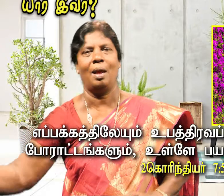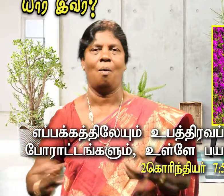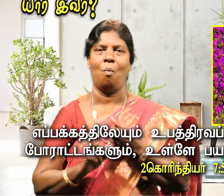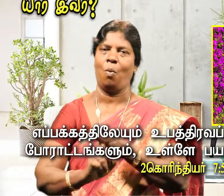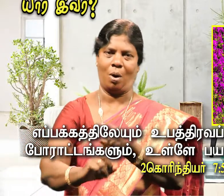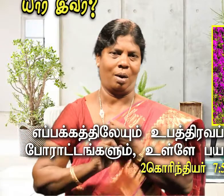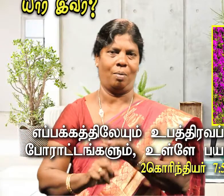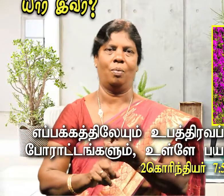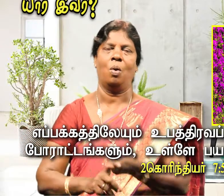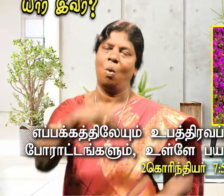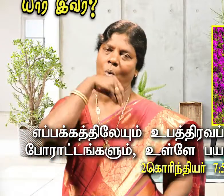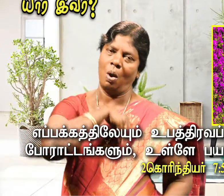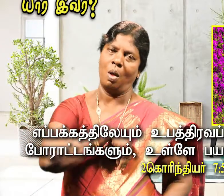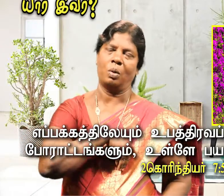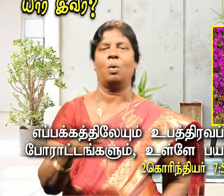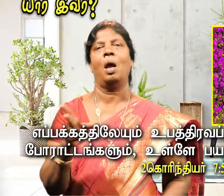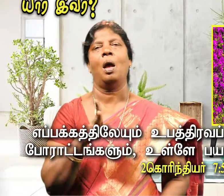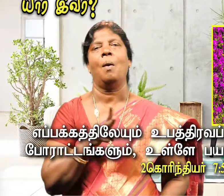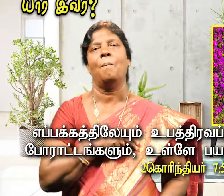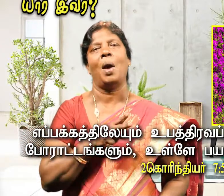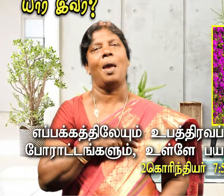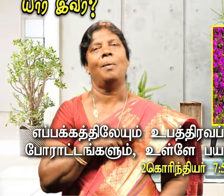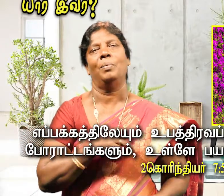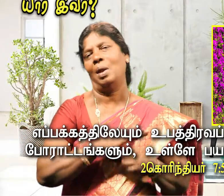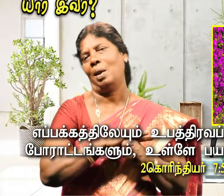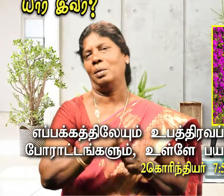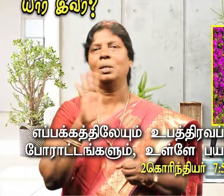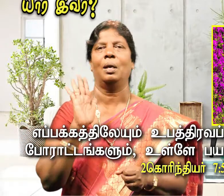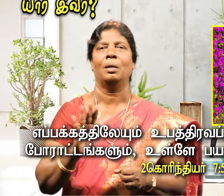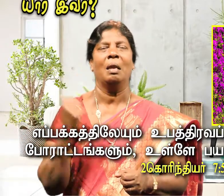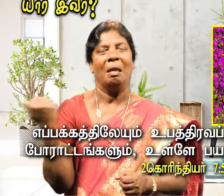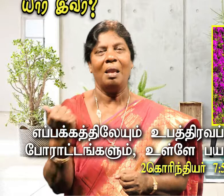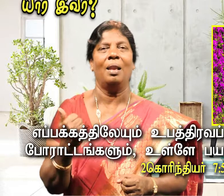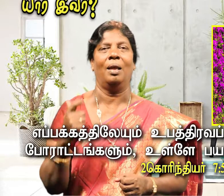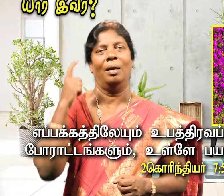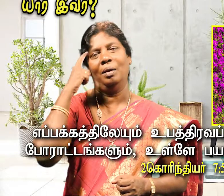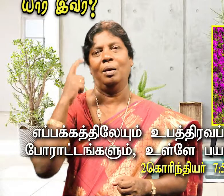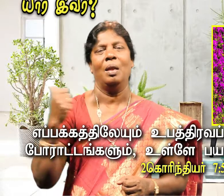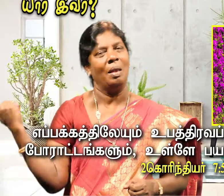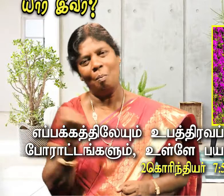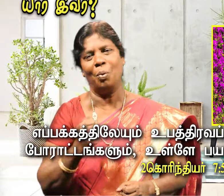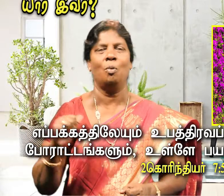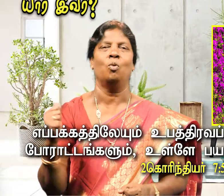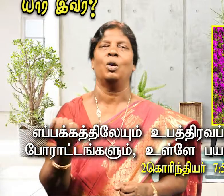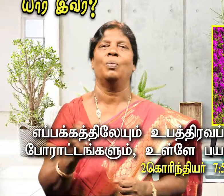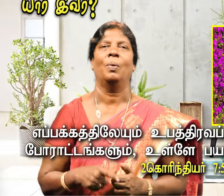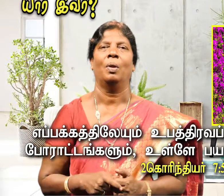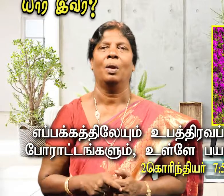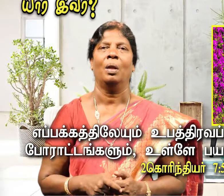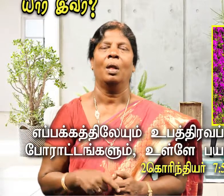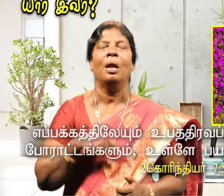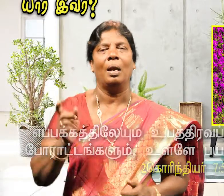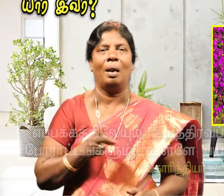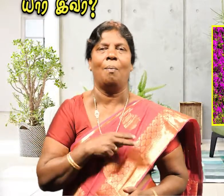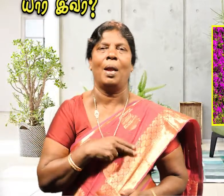புறம்பே போராட்டங்கள் இருந்தது, உள்ளத்துக்குள்ளே நிறைய பயங்கள் இருந்தது. என்ன நடக்குமோ, எப்படி